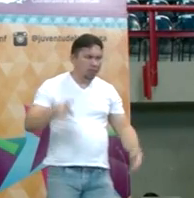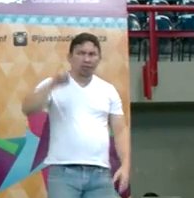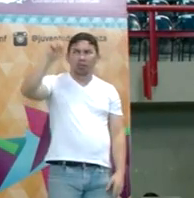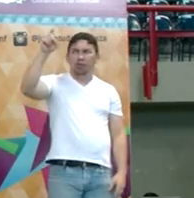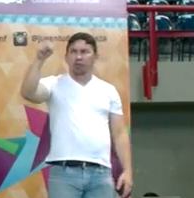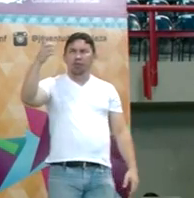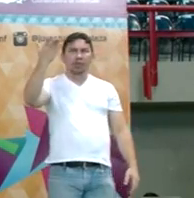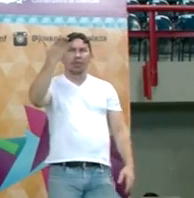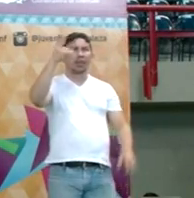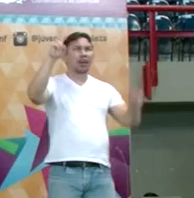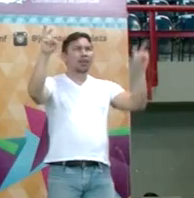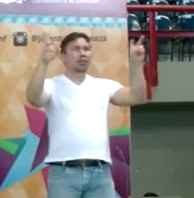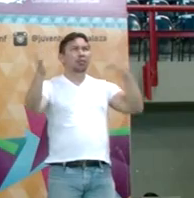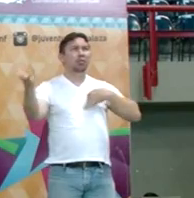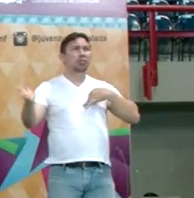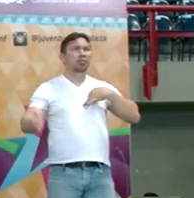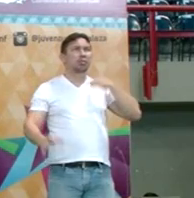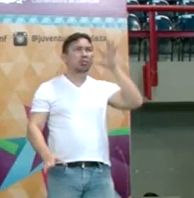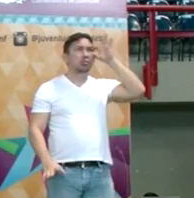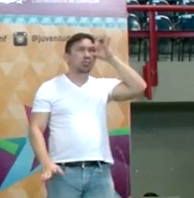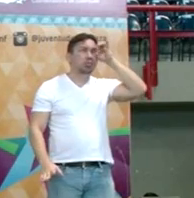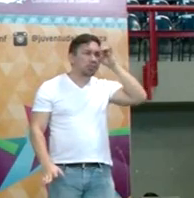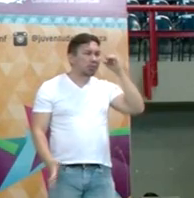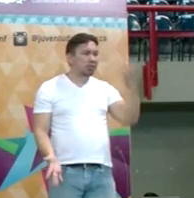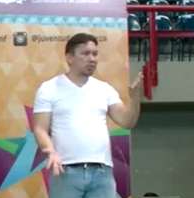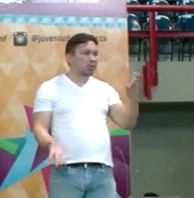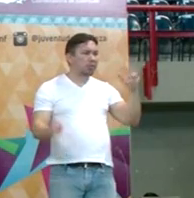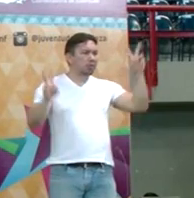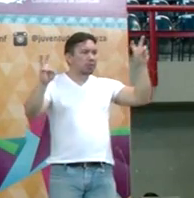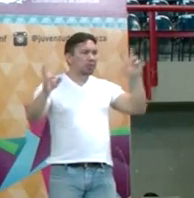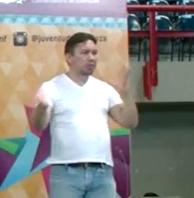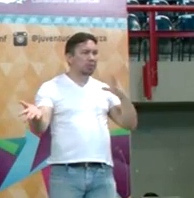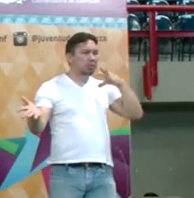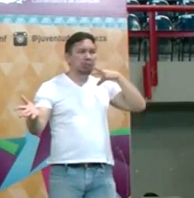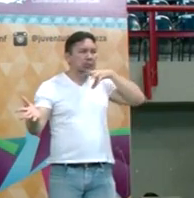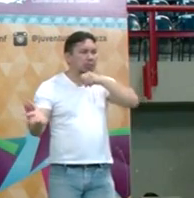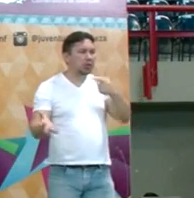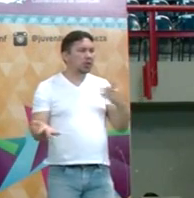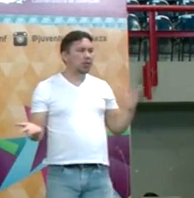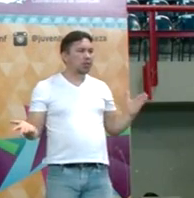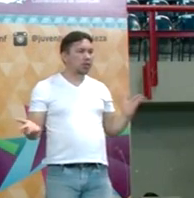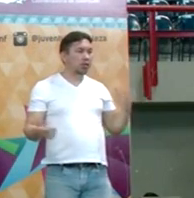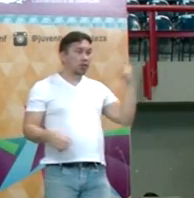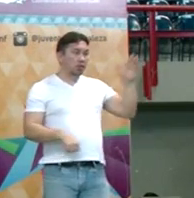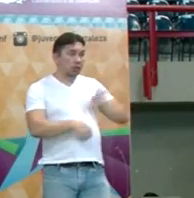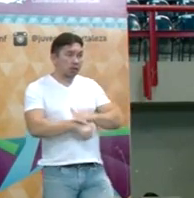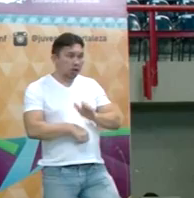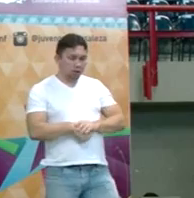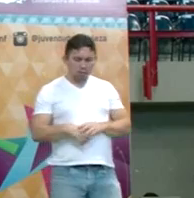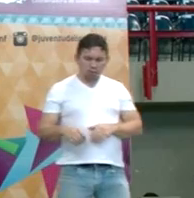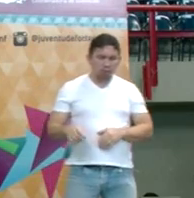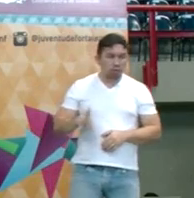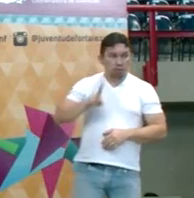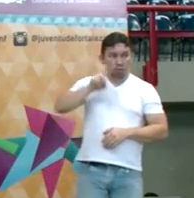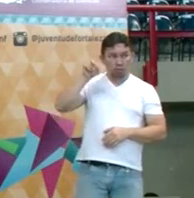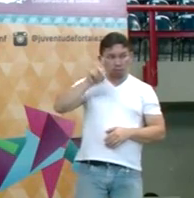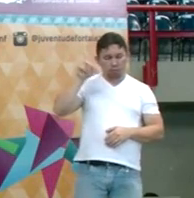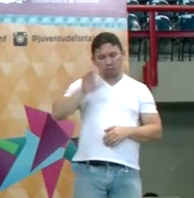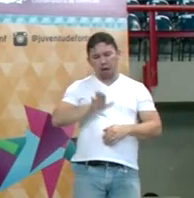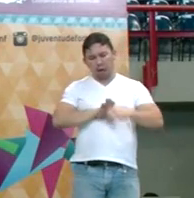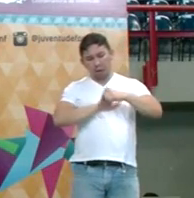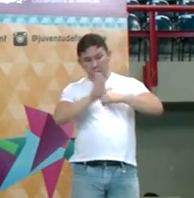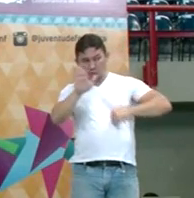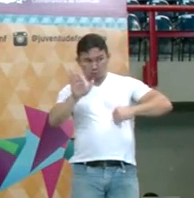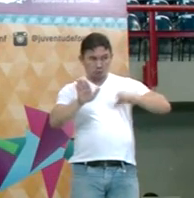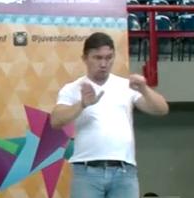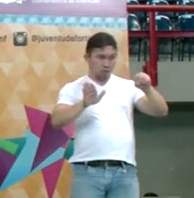título desinteressante. É um título sem recurso. Os corretores sudestinos, eles aconselham